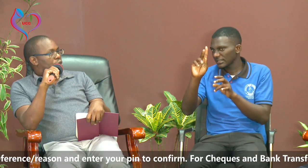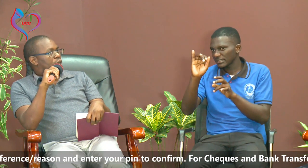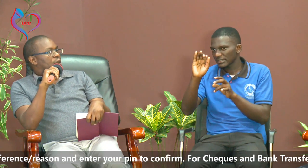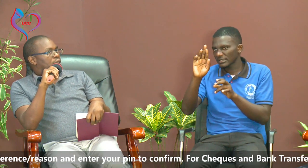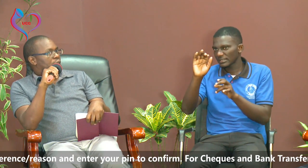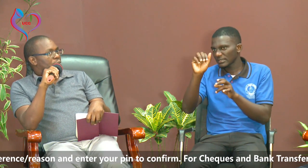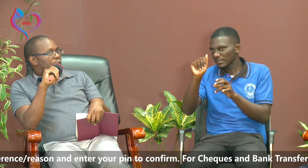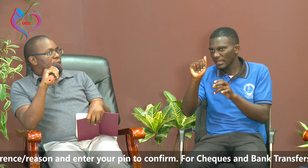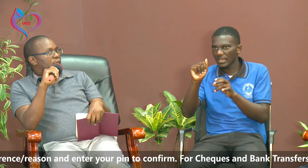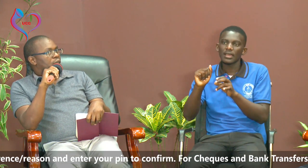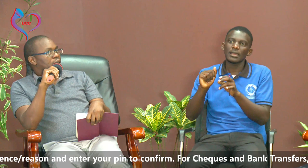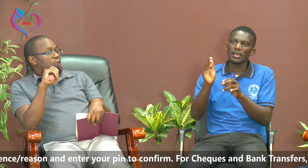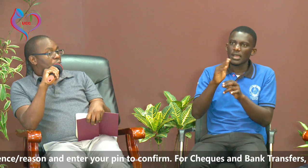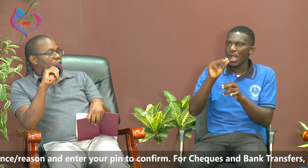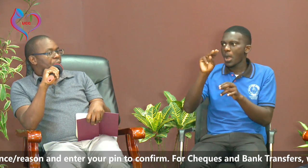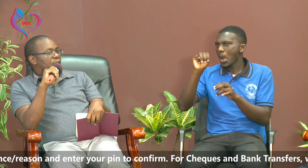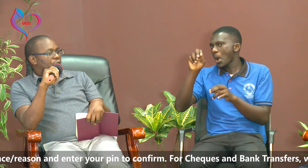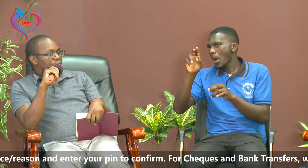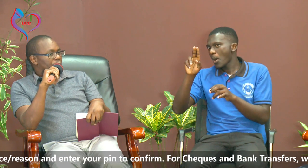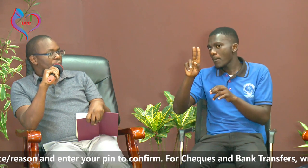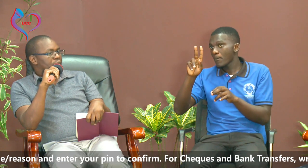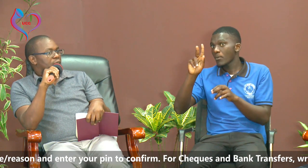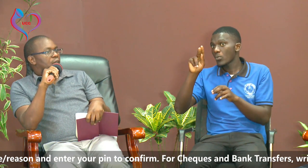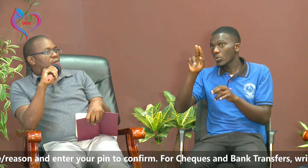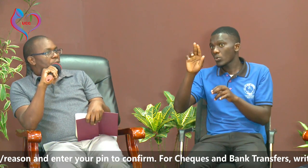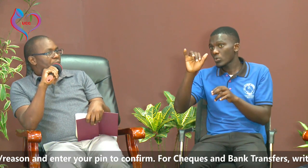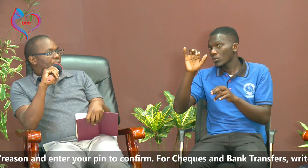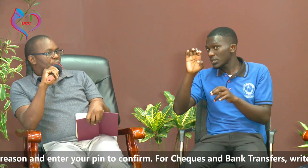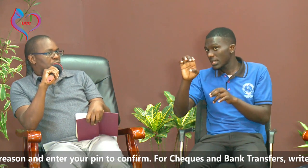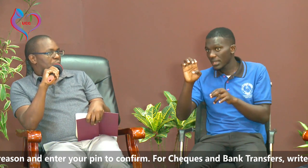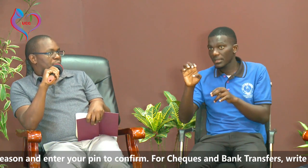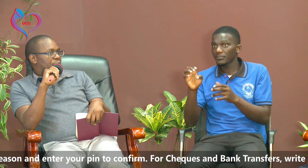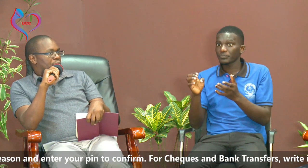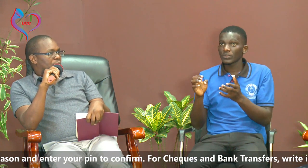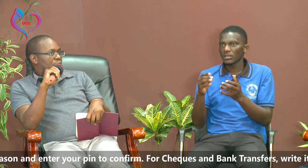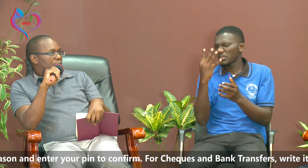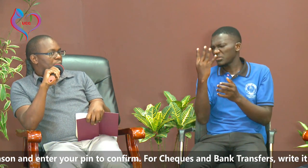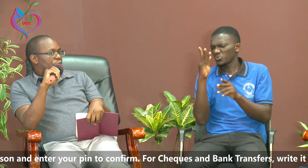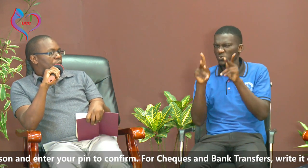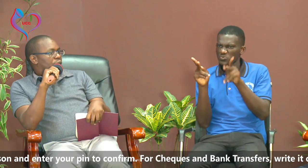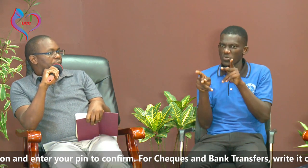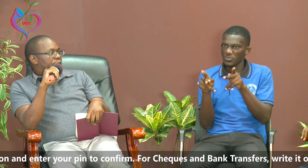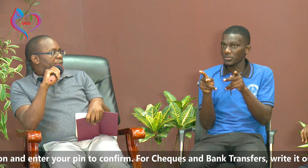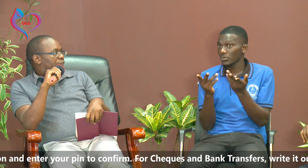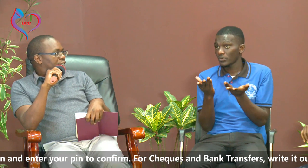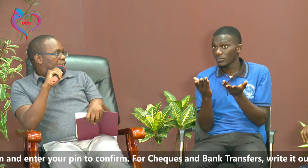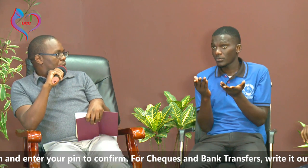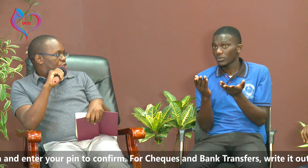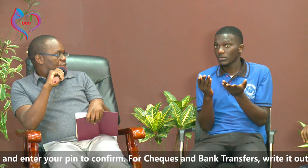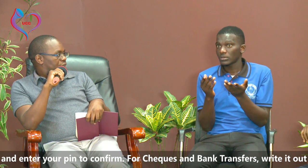Mukuye, ntambula ne walumvuka bamitanga Dr. Mawazi waluba bantu ngaba nabe natambula nga nabo ne ban challenging nga ban